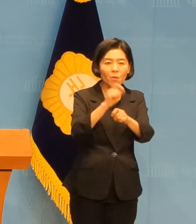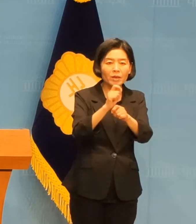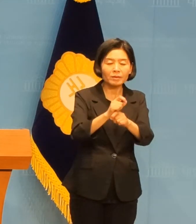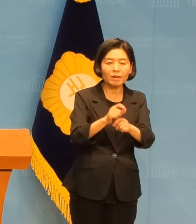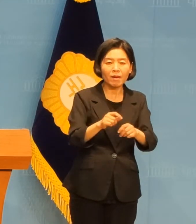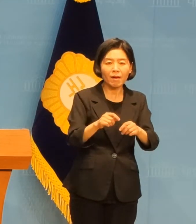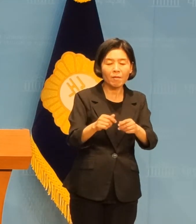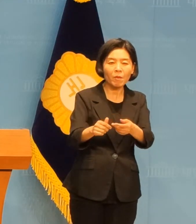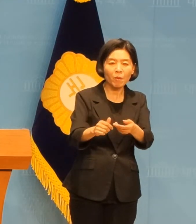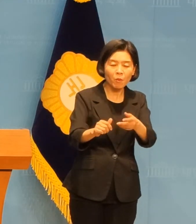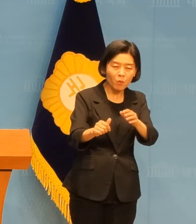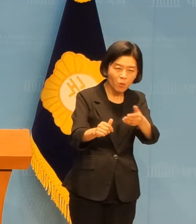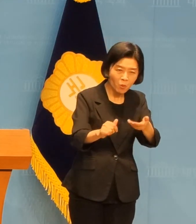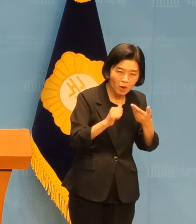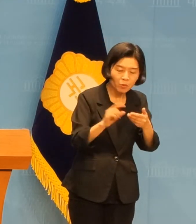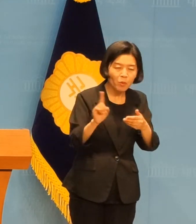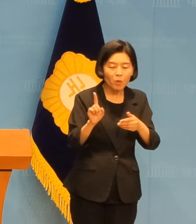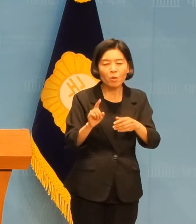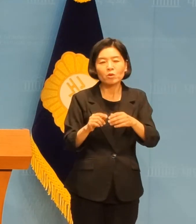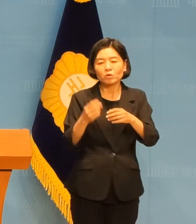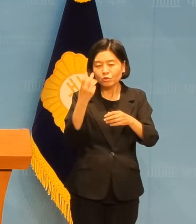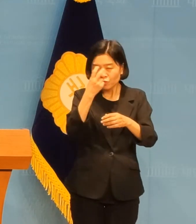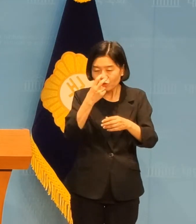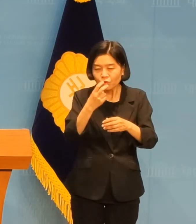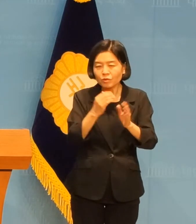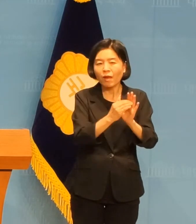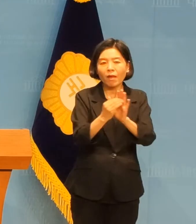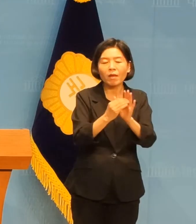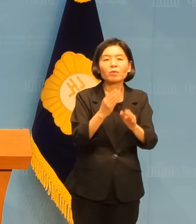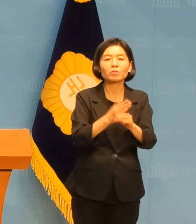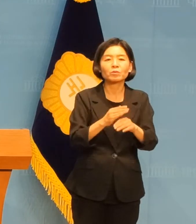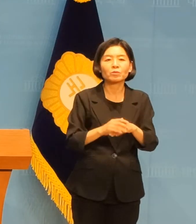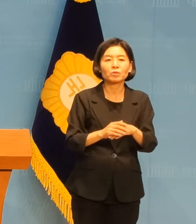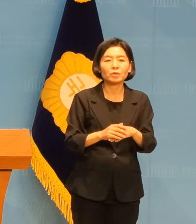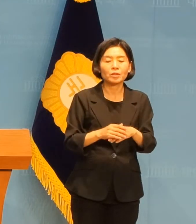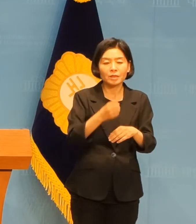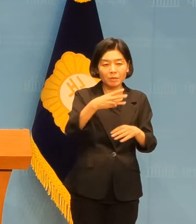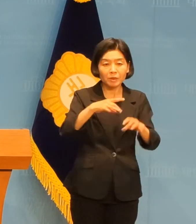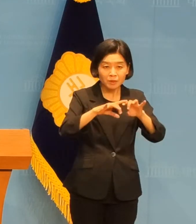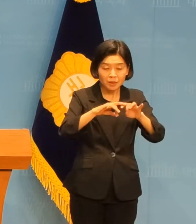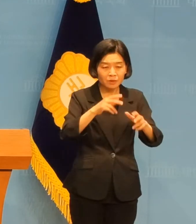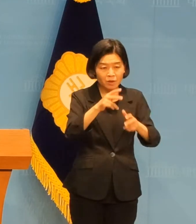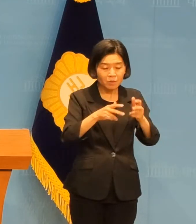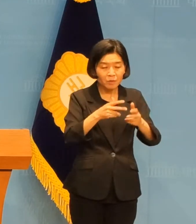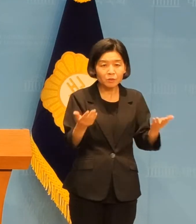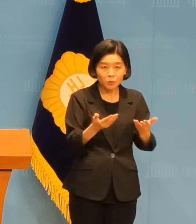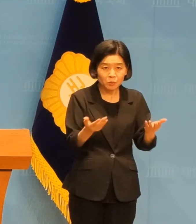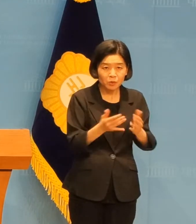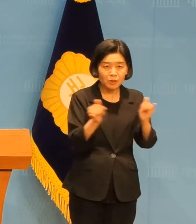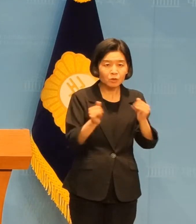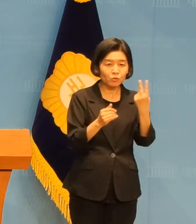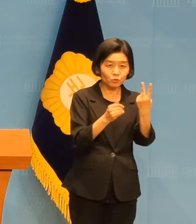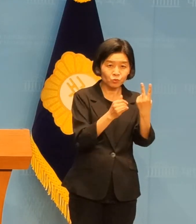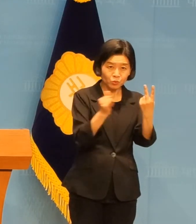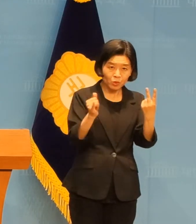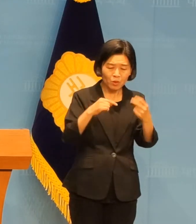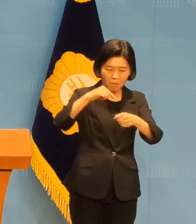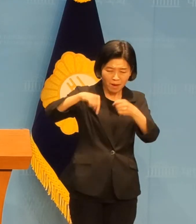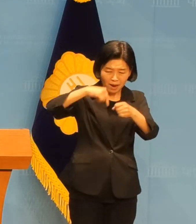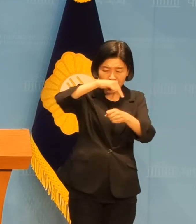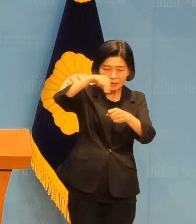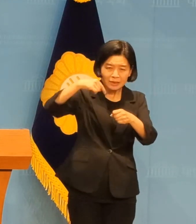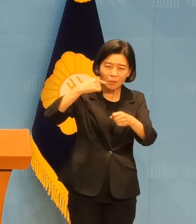했습니다. 작년 삼성전자 기흥사업장에서 설비 정비 중이던 2명의 노동자가 방사선에